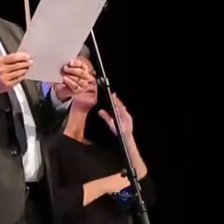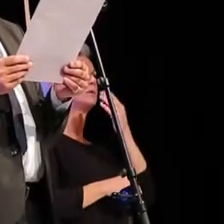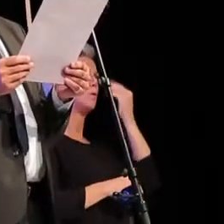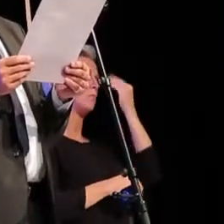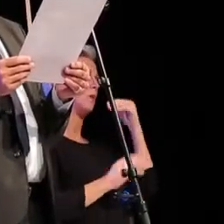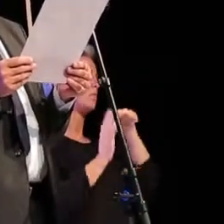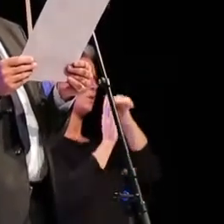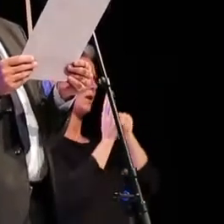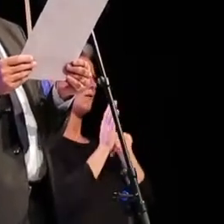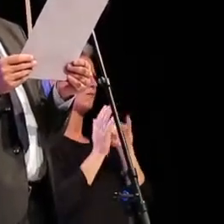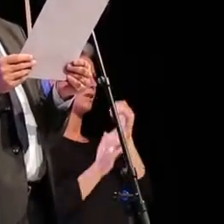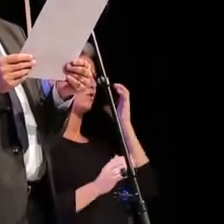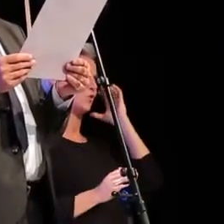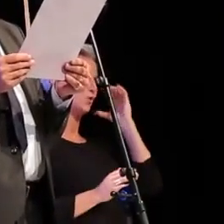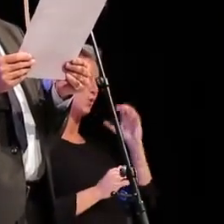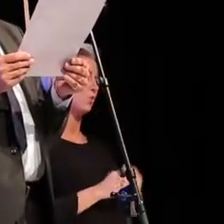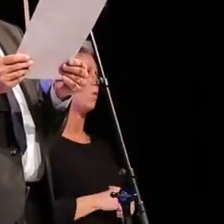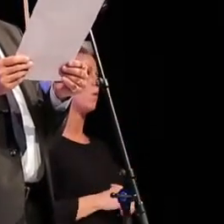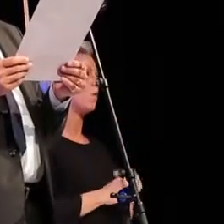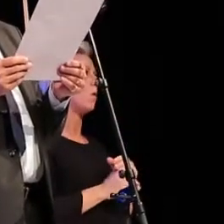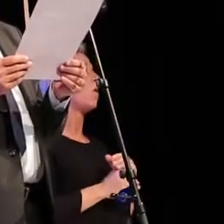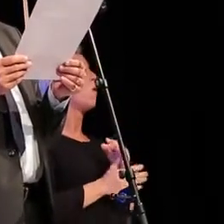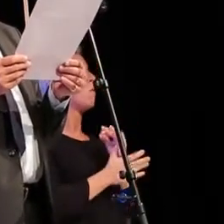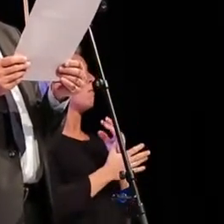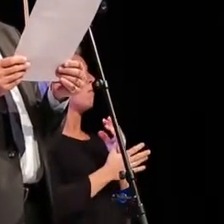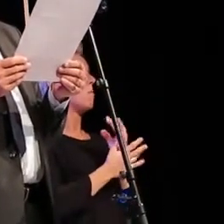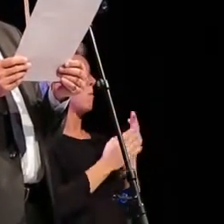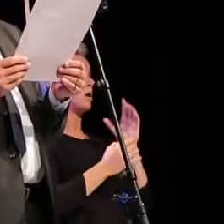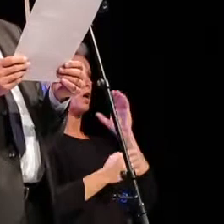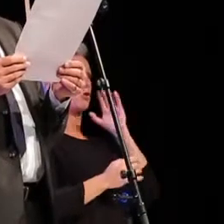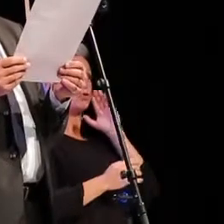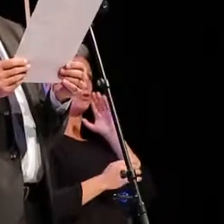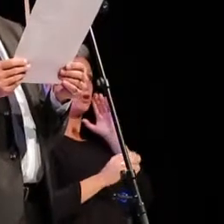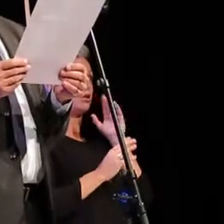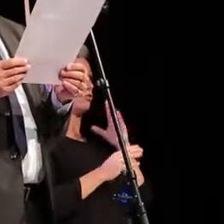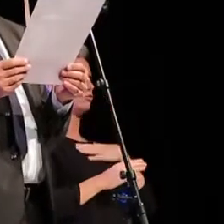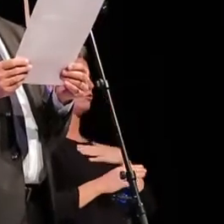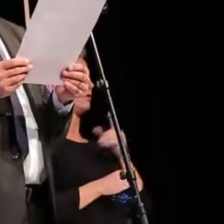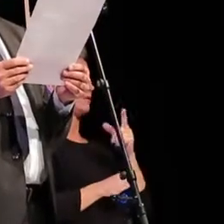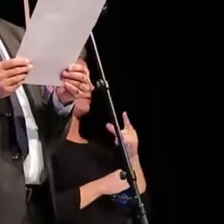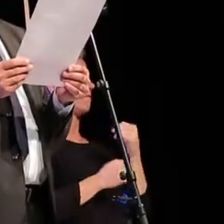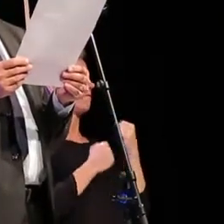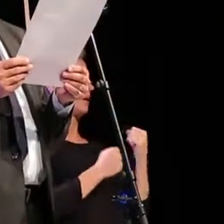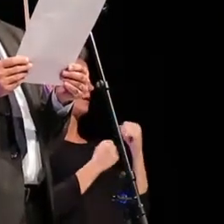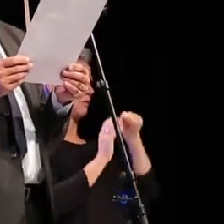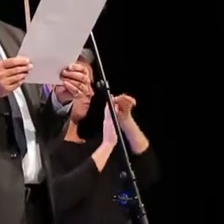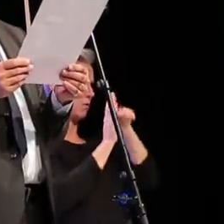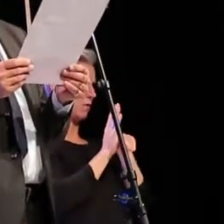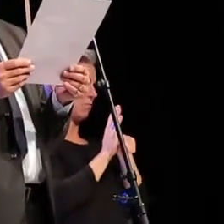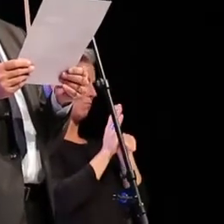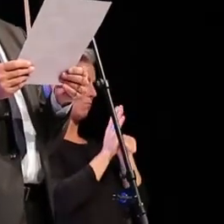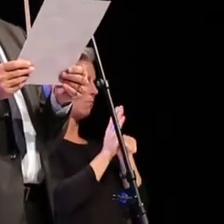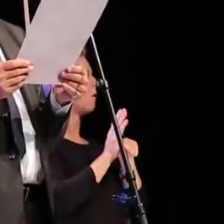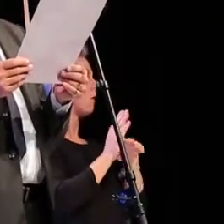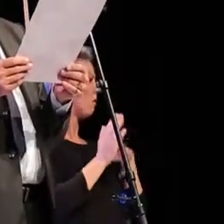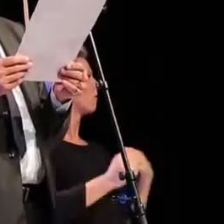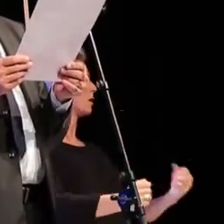Och det var det program som engagerat lyssnarna mest under hela sommaren. Och i det finns det förstås en enorm